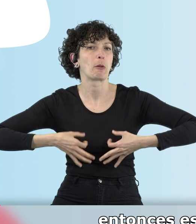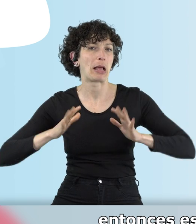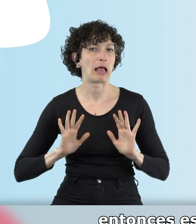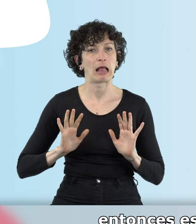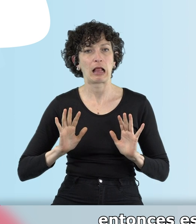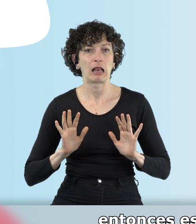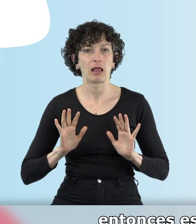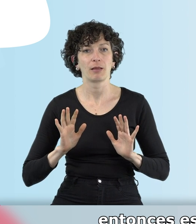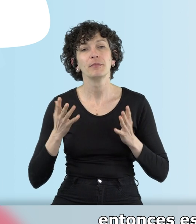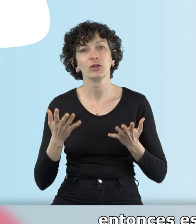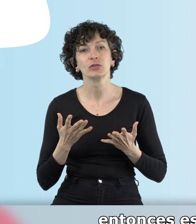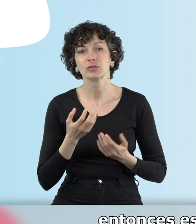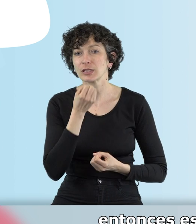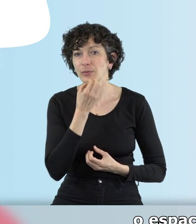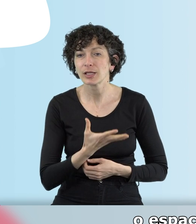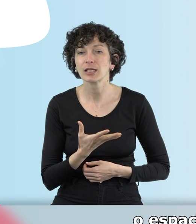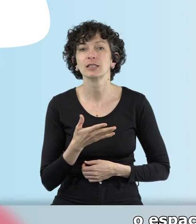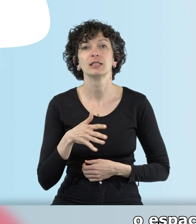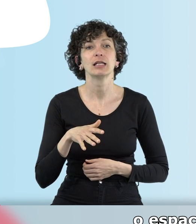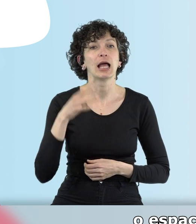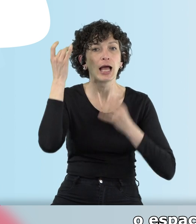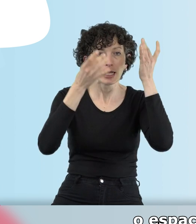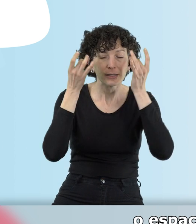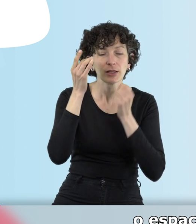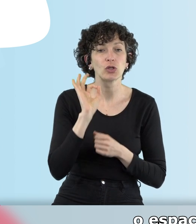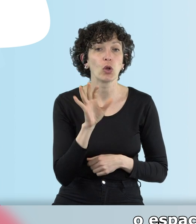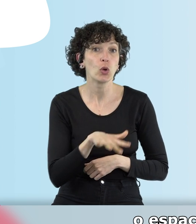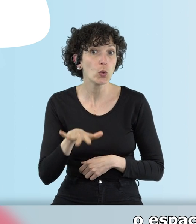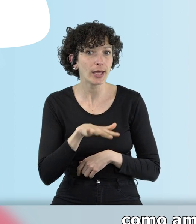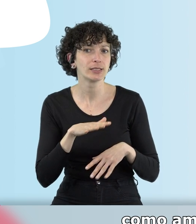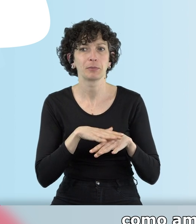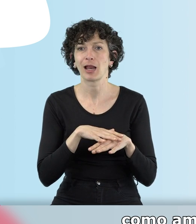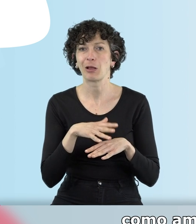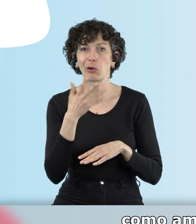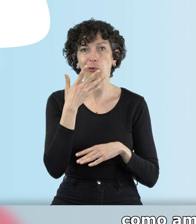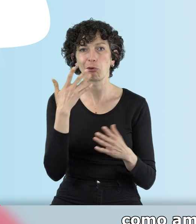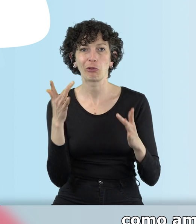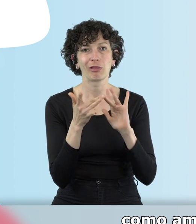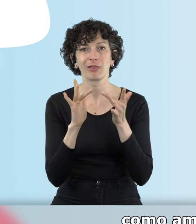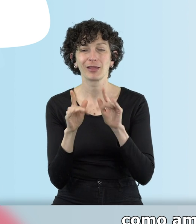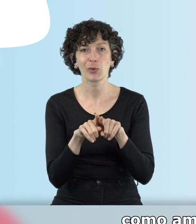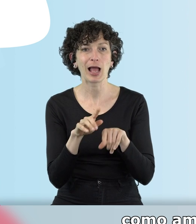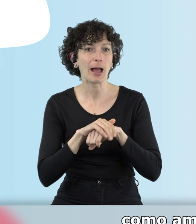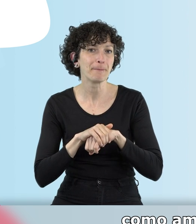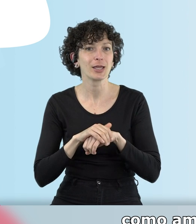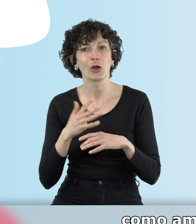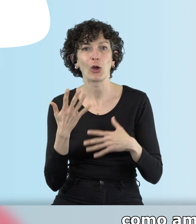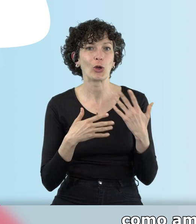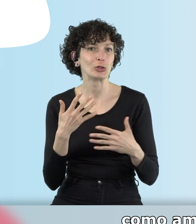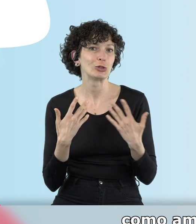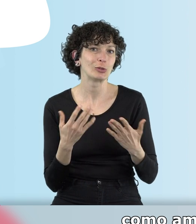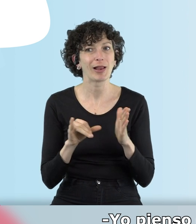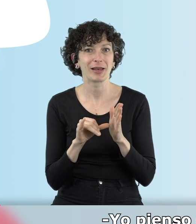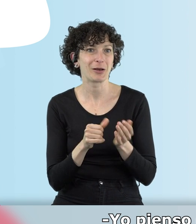Entonces, es bueno que hayan actividades o espacios en el cual podamos conocernos como amigos o como conocidos